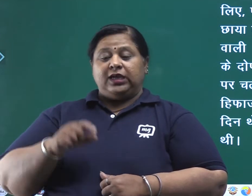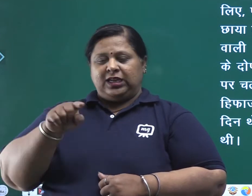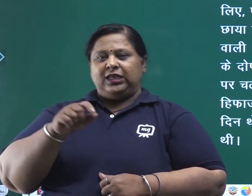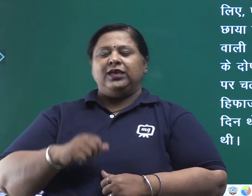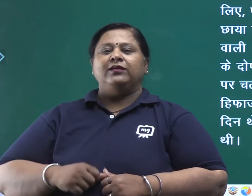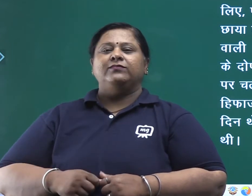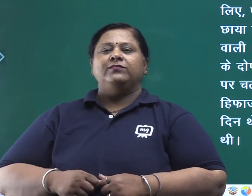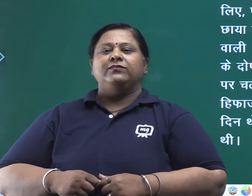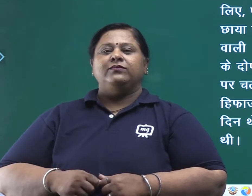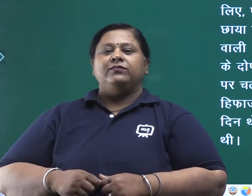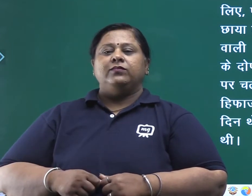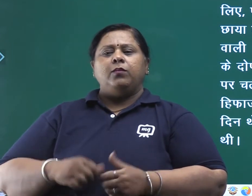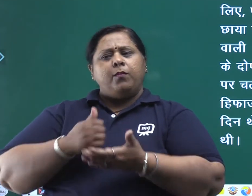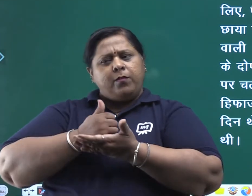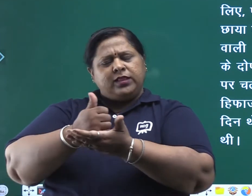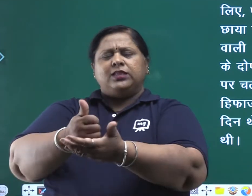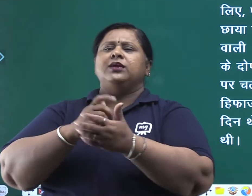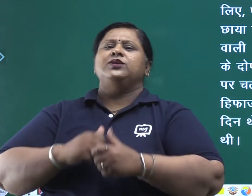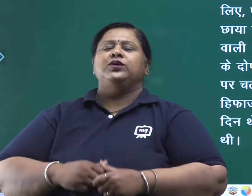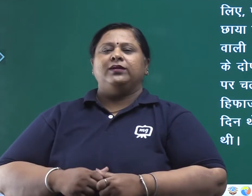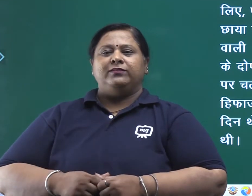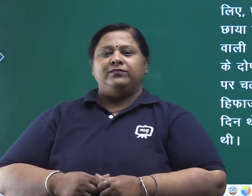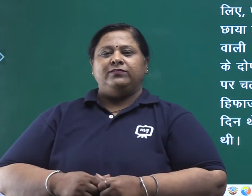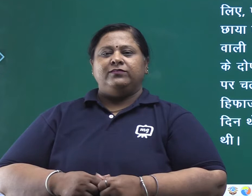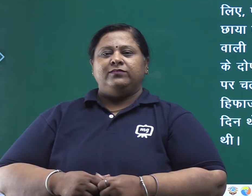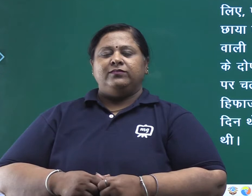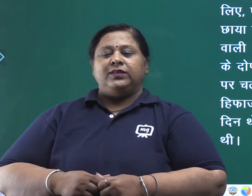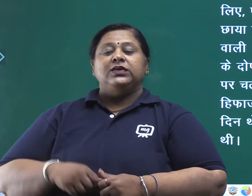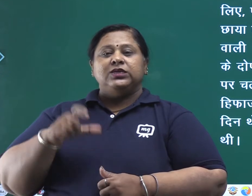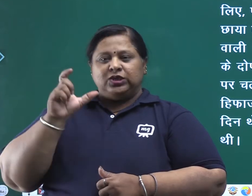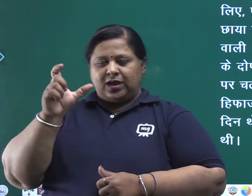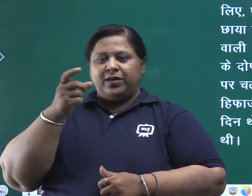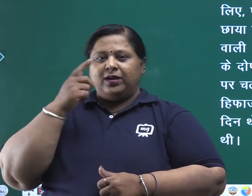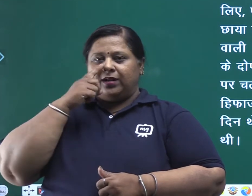इनकी मदद करनी चाहिए। श्यामा ने